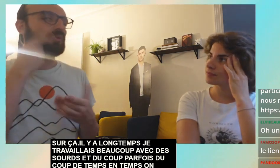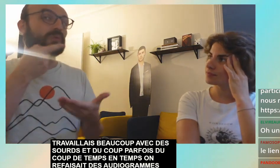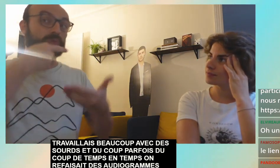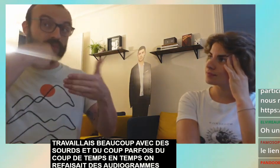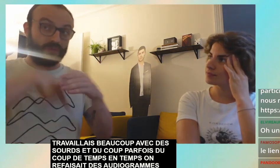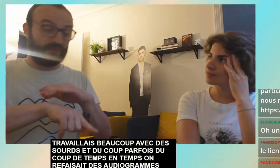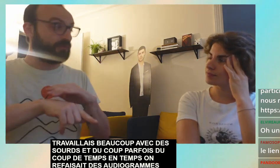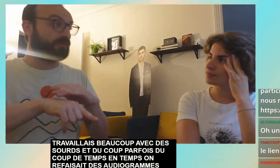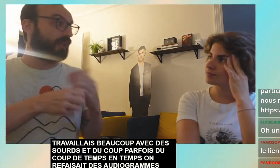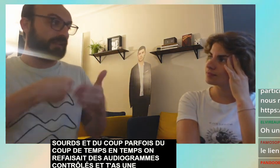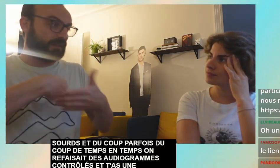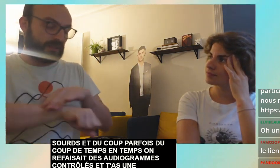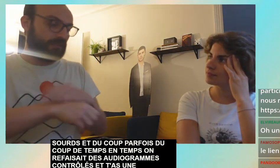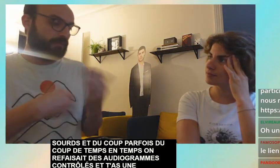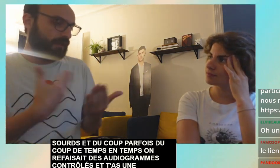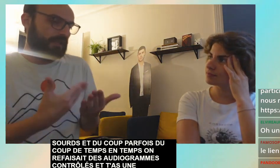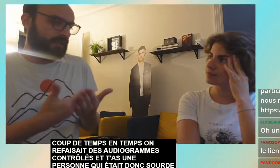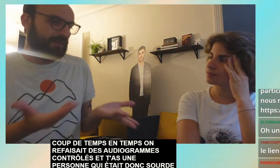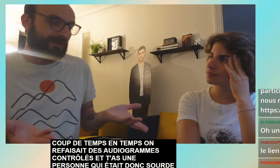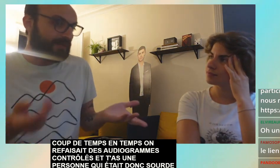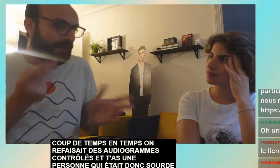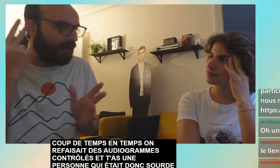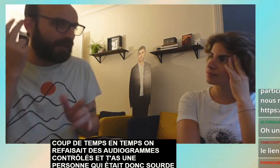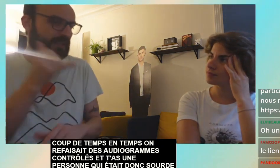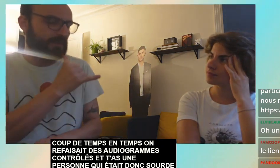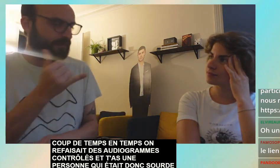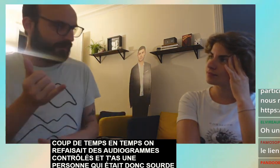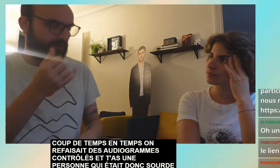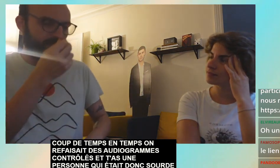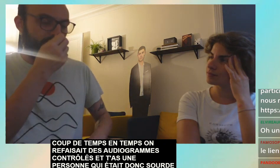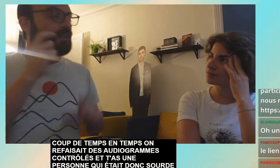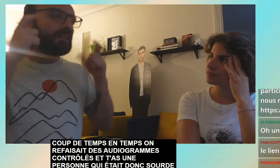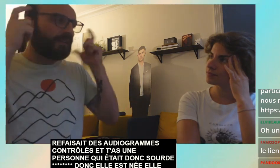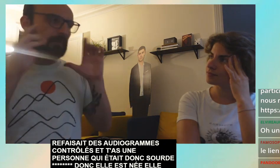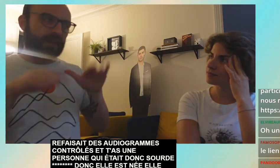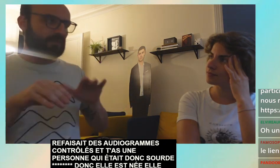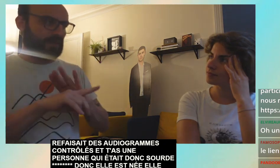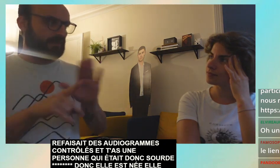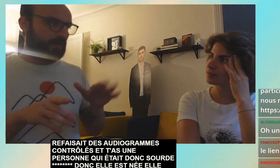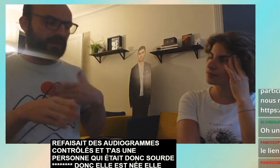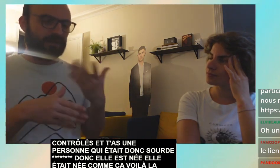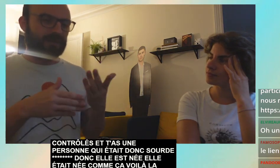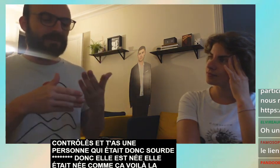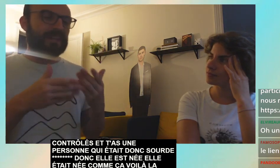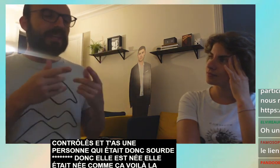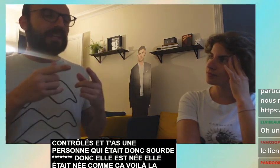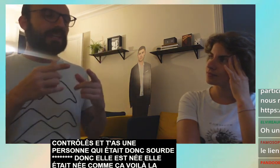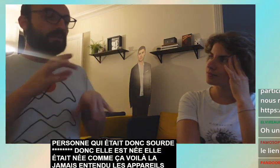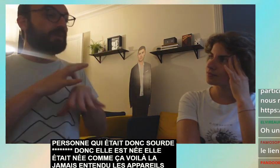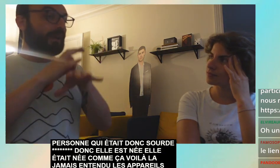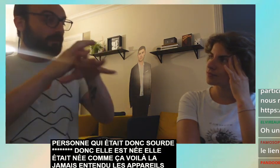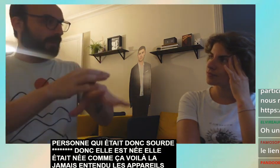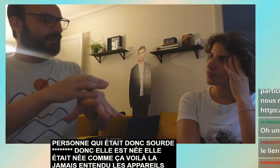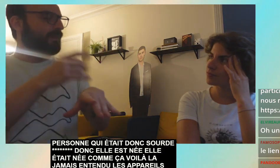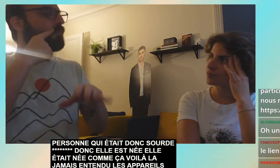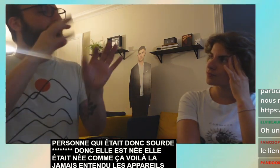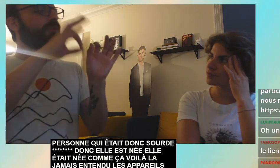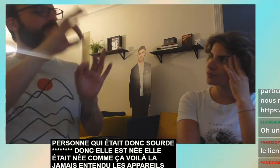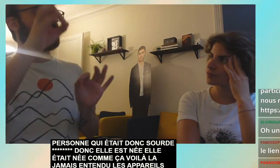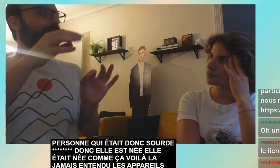sourde profonde, donc elle était née comme ça, voilà, elle n'a jamais entendu. Les appareils ne marchent pas, voilà. Et du coup, on l'accompagne pour l'audiogramme.